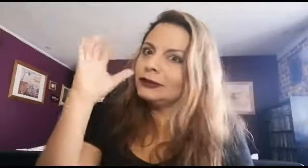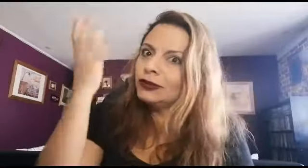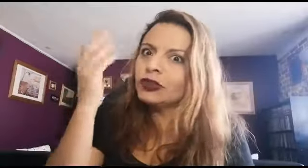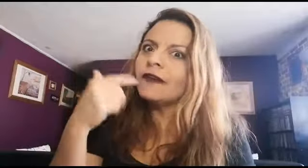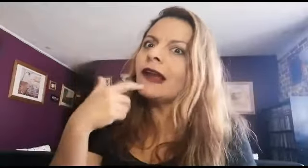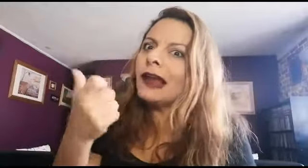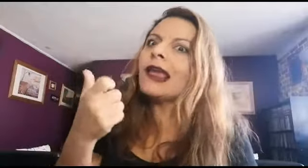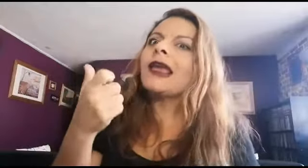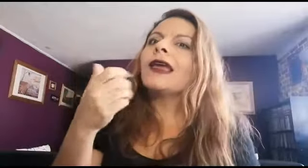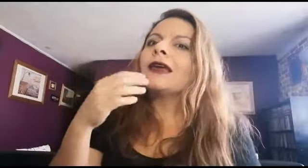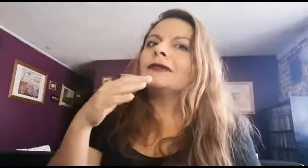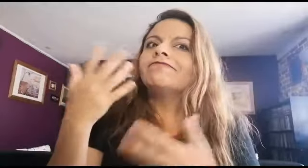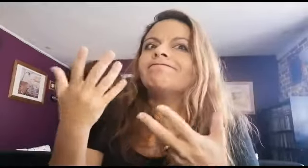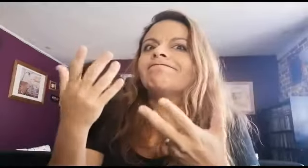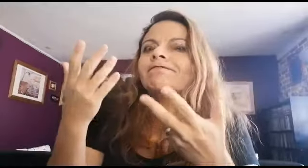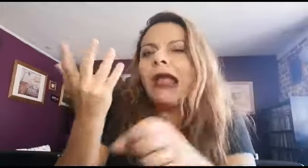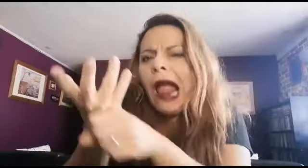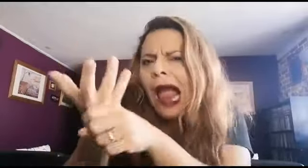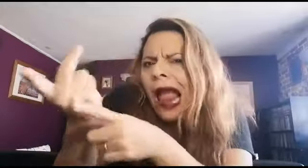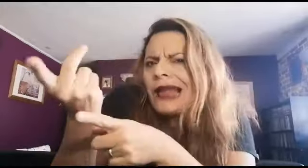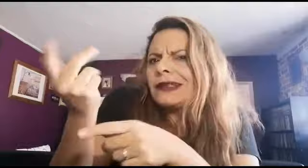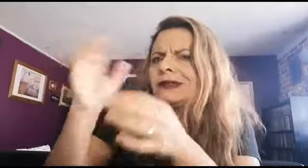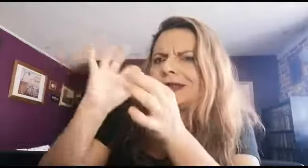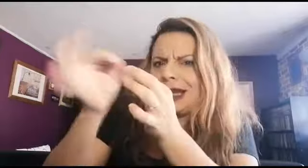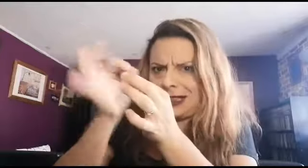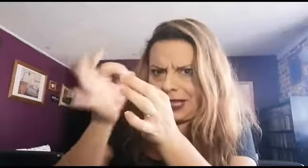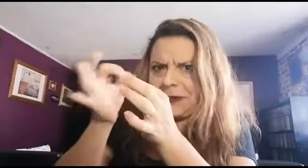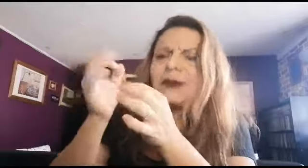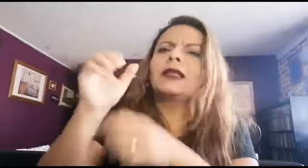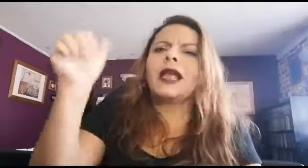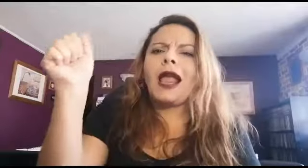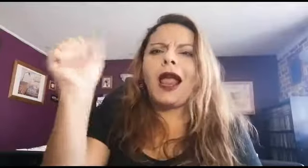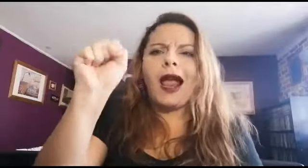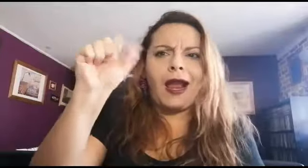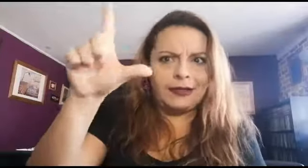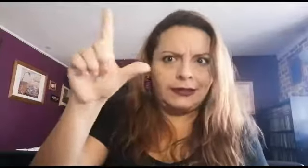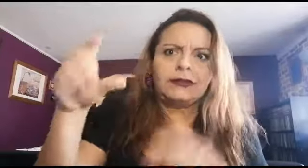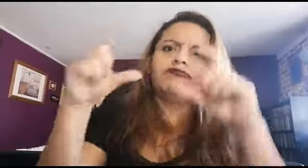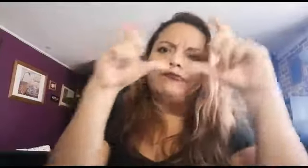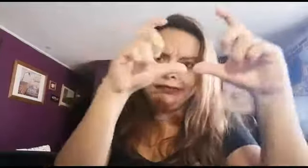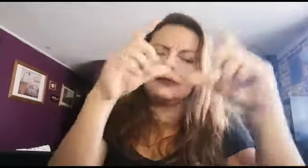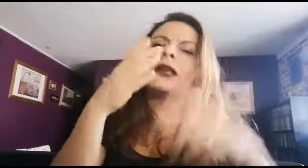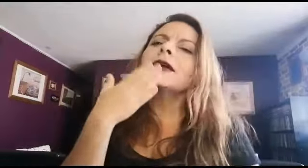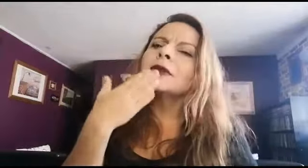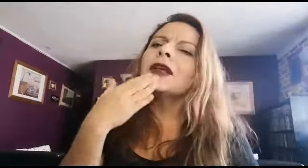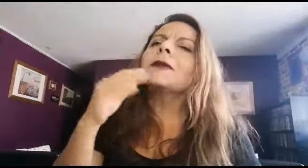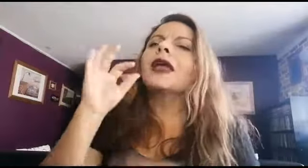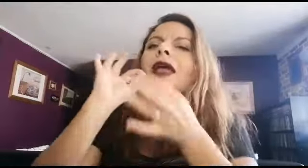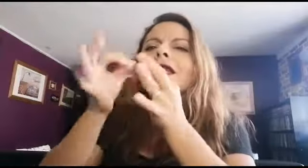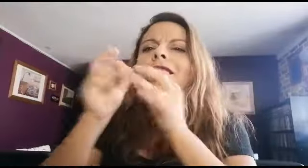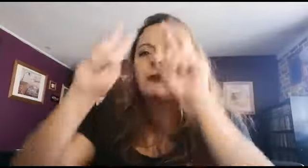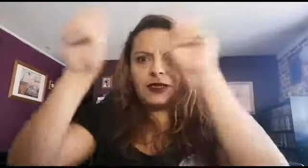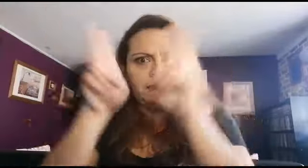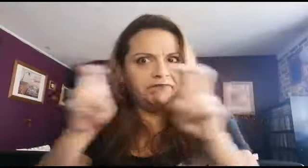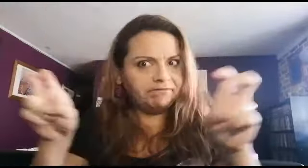verdad es que yo no sabía es primera vez que te veo que hay ahí hay un intérprete de lengua de